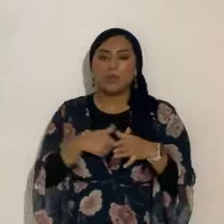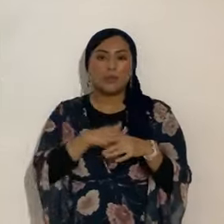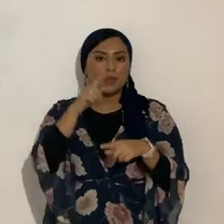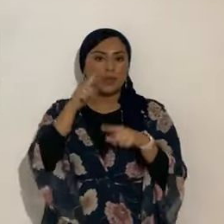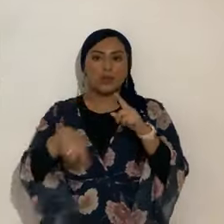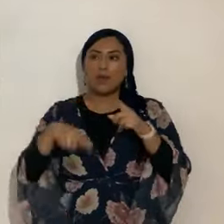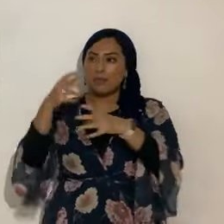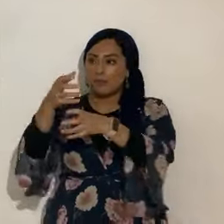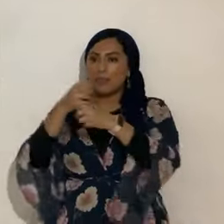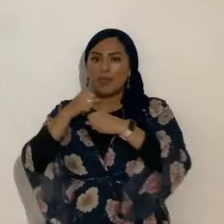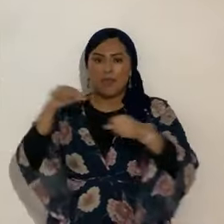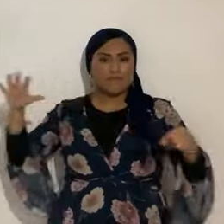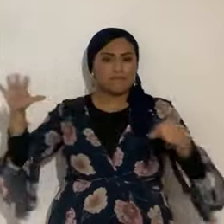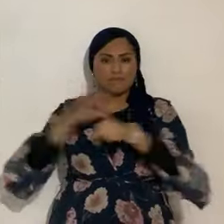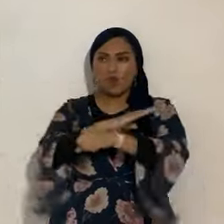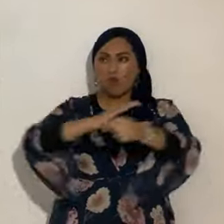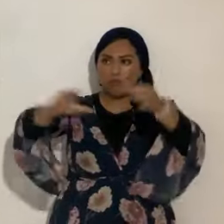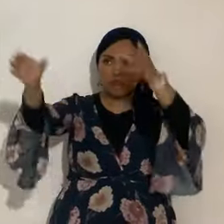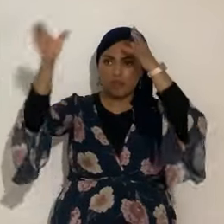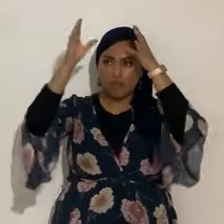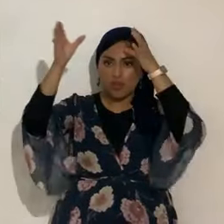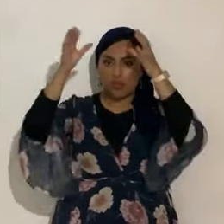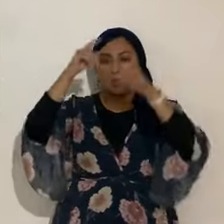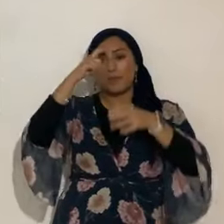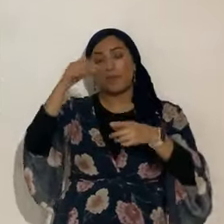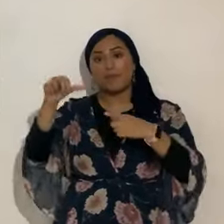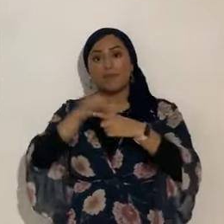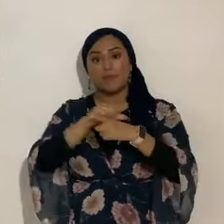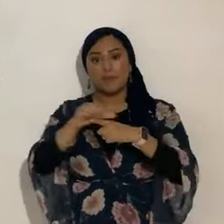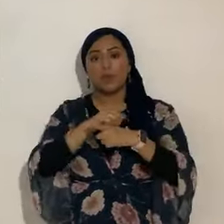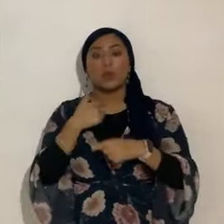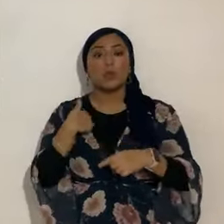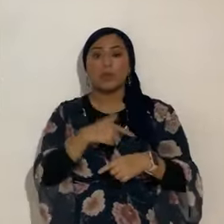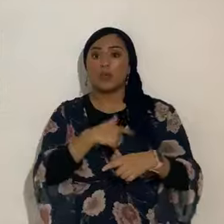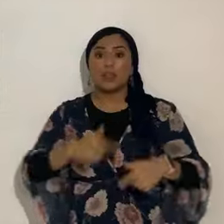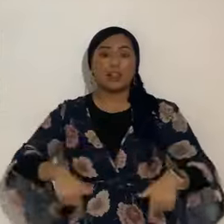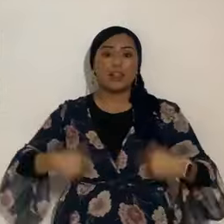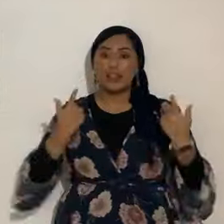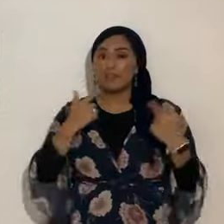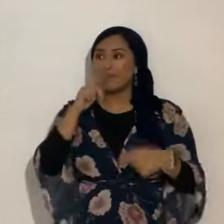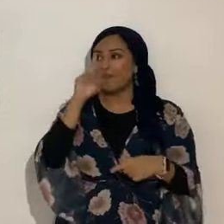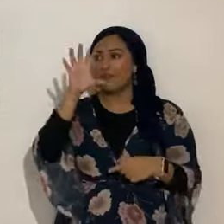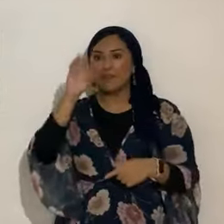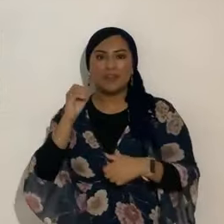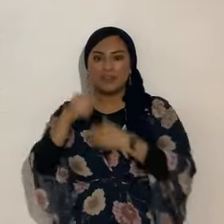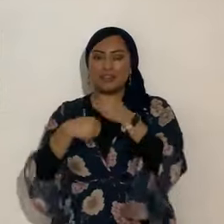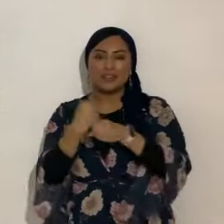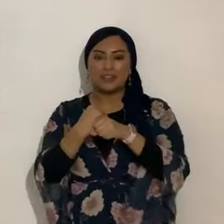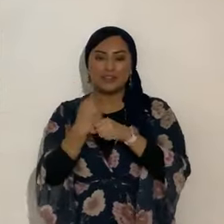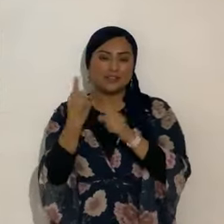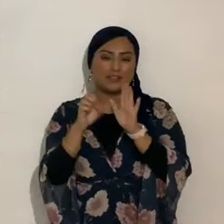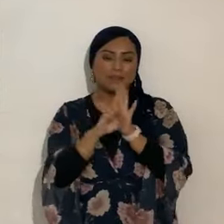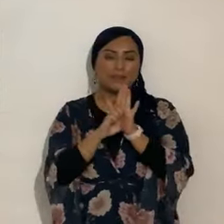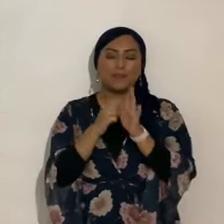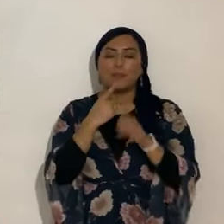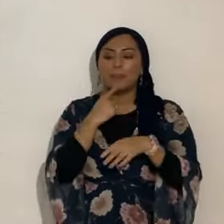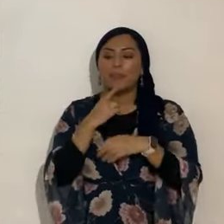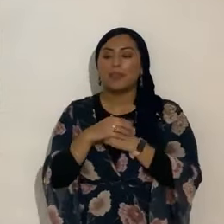el conocimiento total, porque el entrenamiento, a pesar de que vivamos 150 años, es un decir,